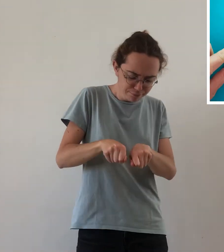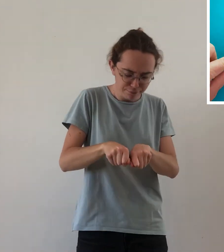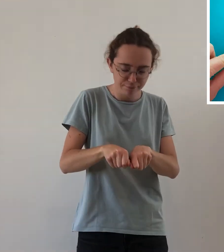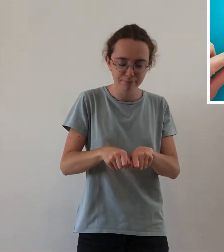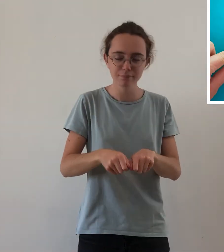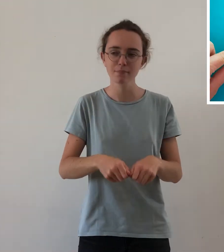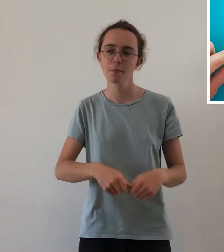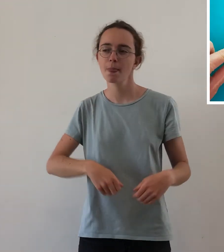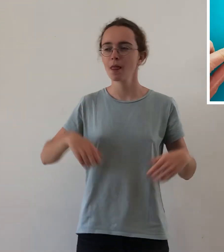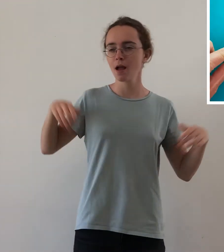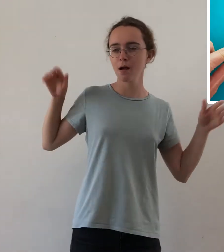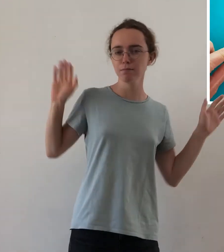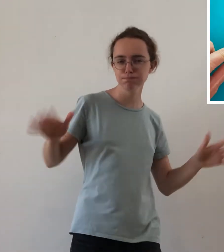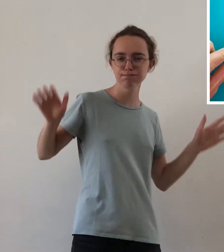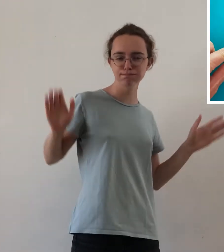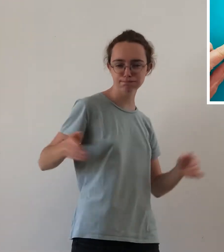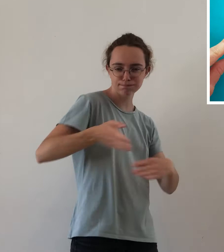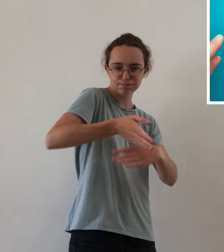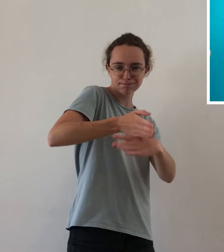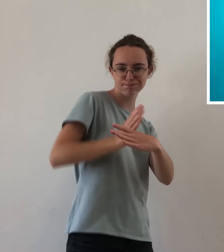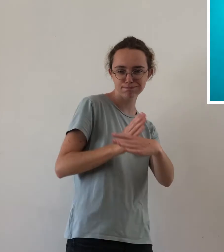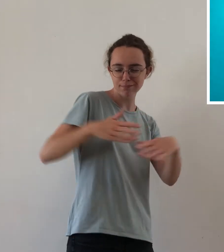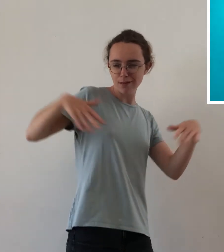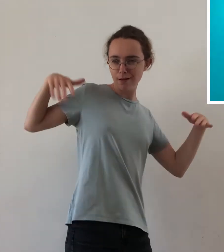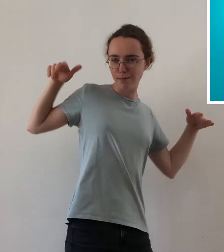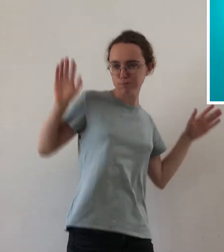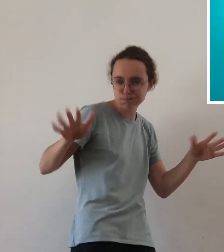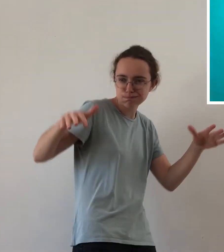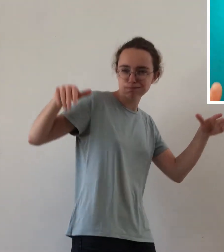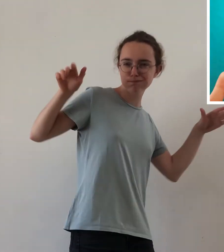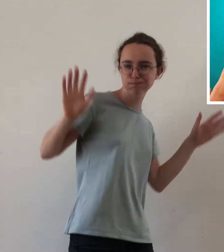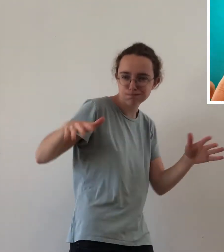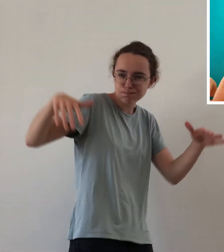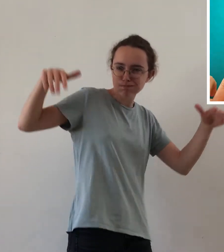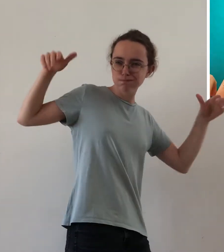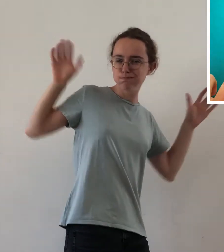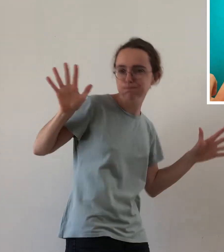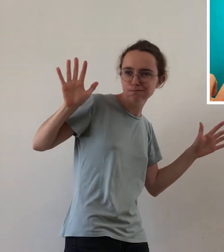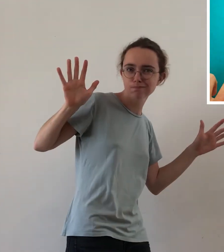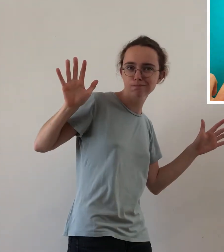Prête à prendre son envol, elle s'arrête net.